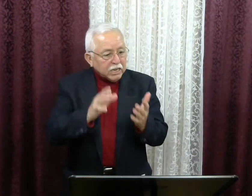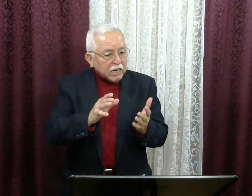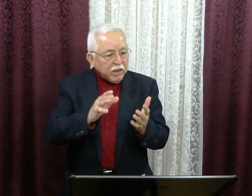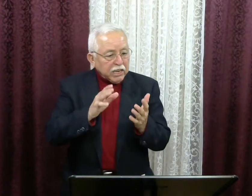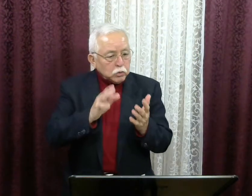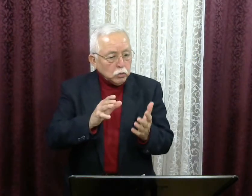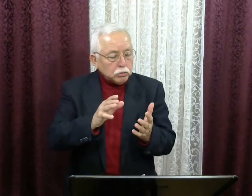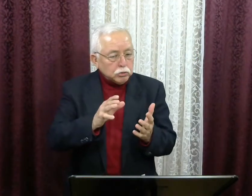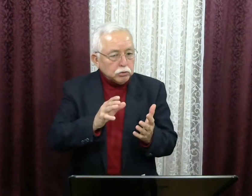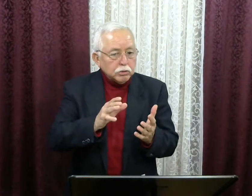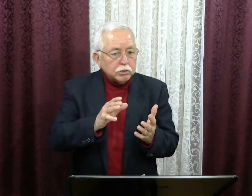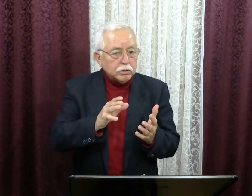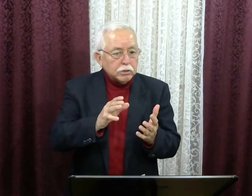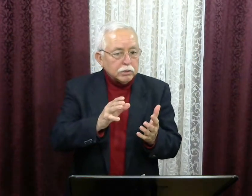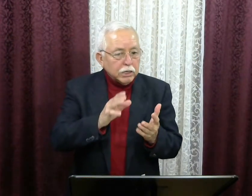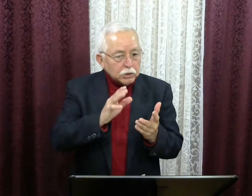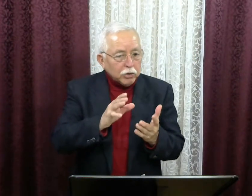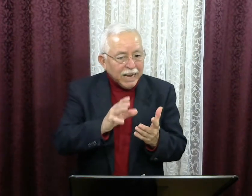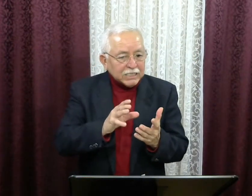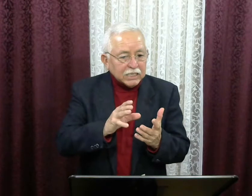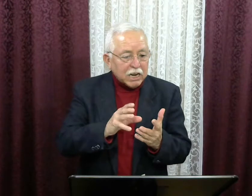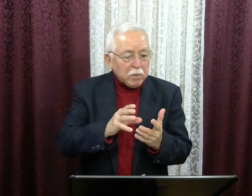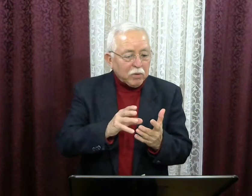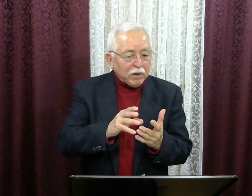de Jesús y su gracia salvadora.